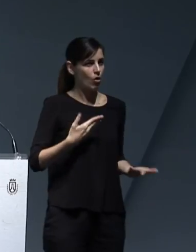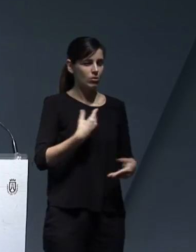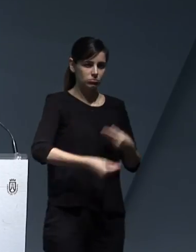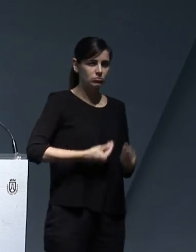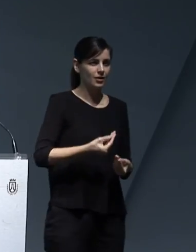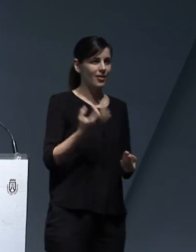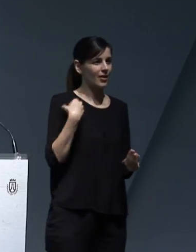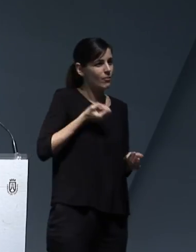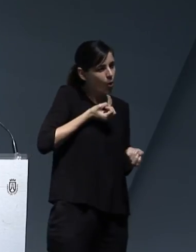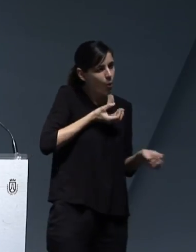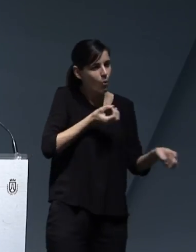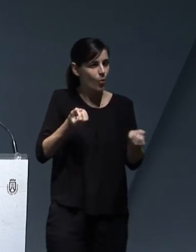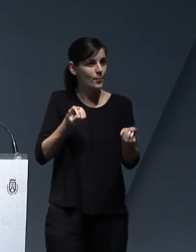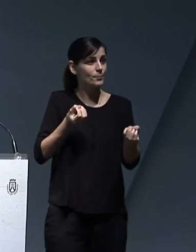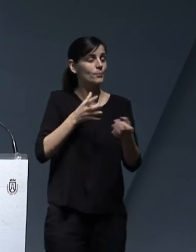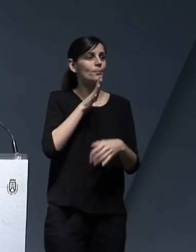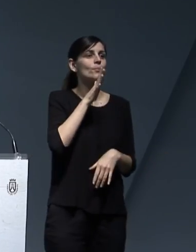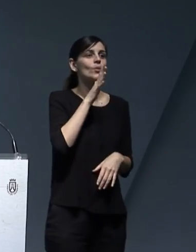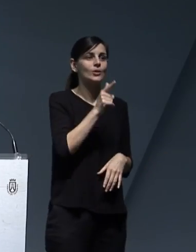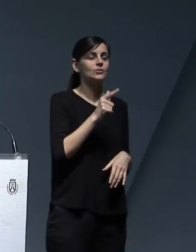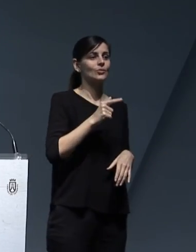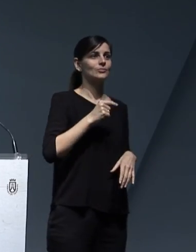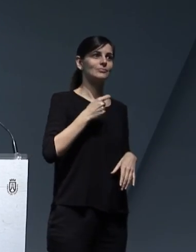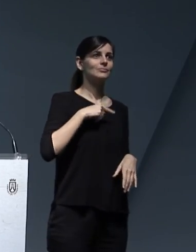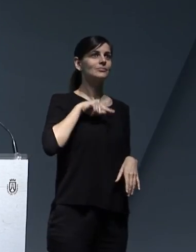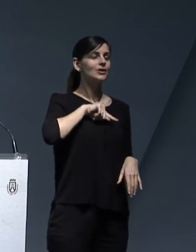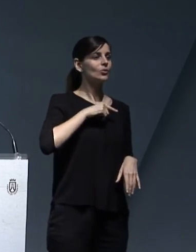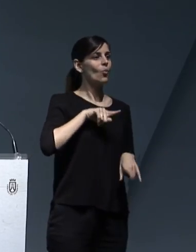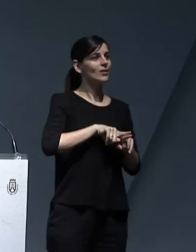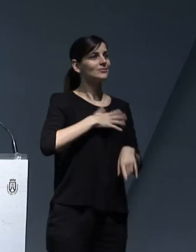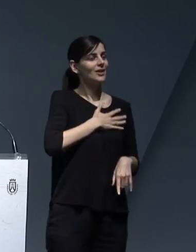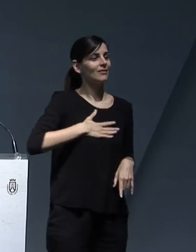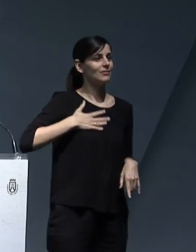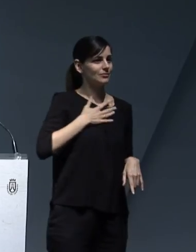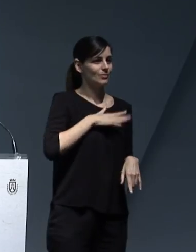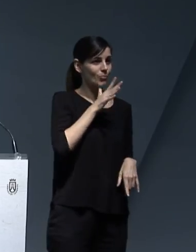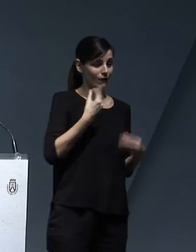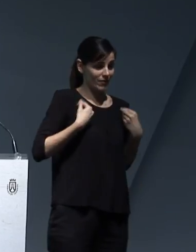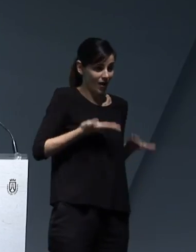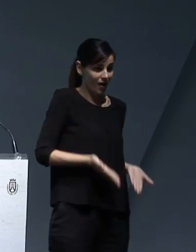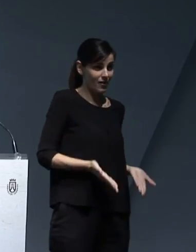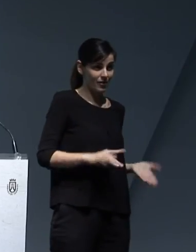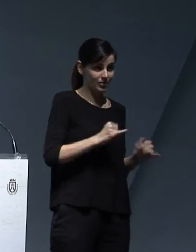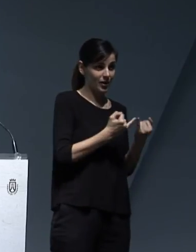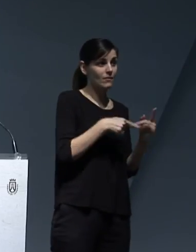Y por ello, mi satisfacción como ciudadano que reside en la isla de Tenerife, como canario,